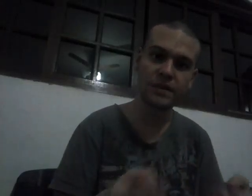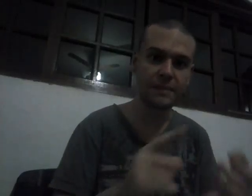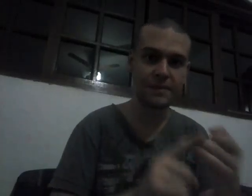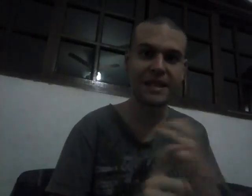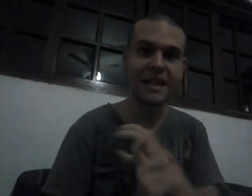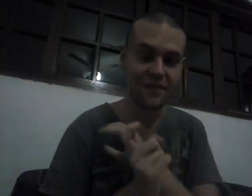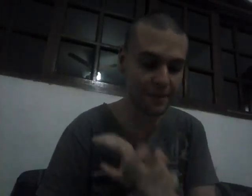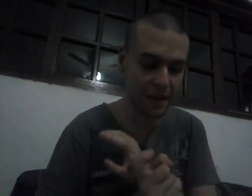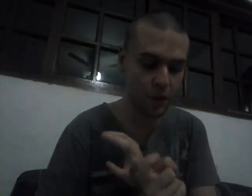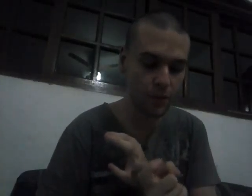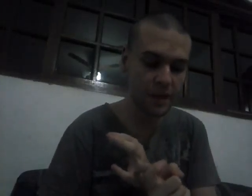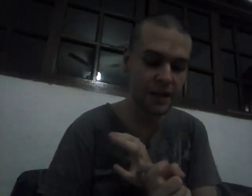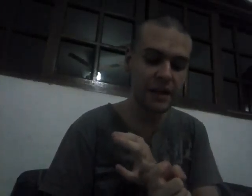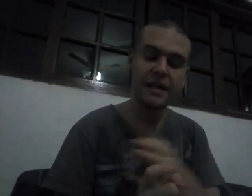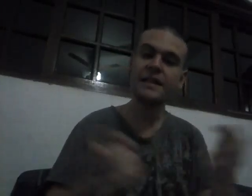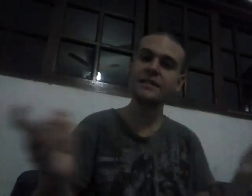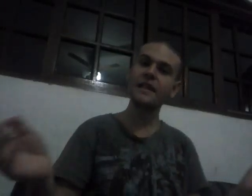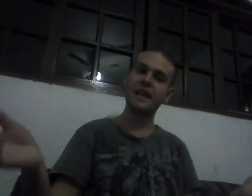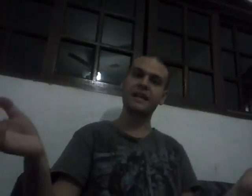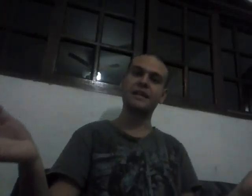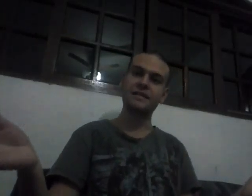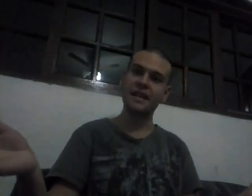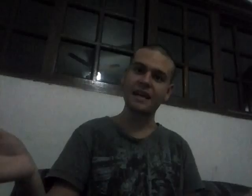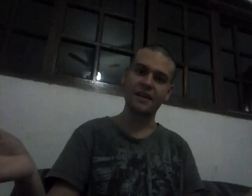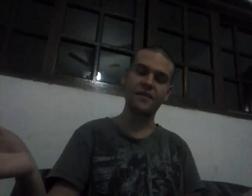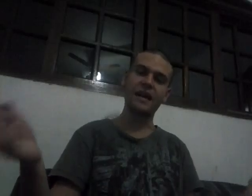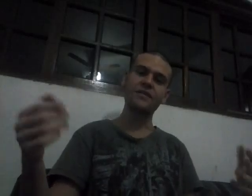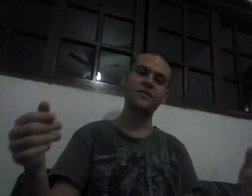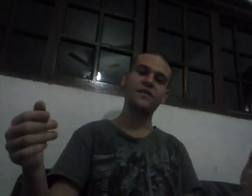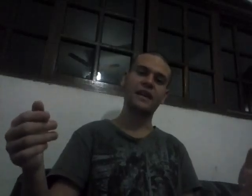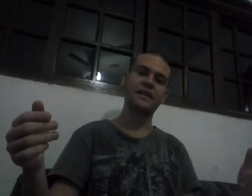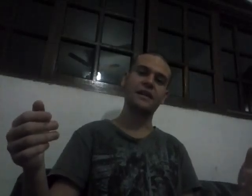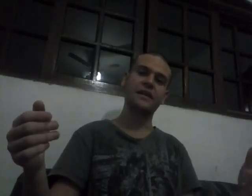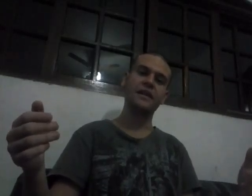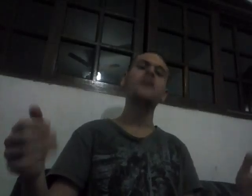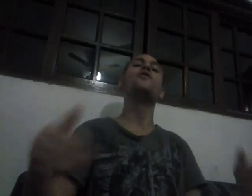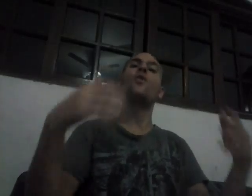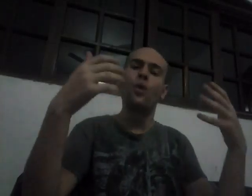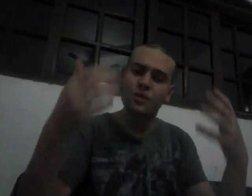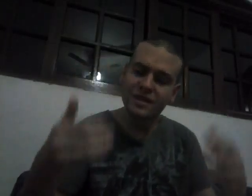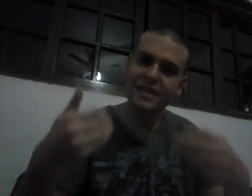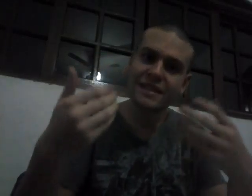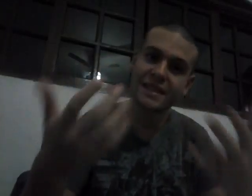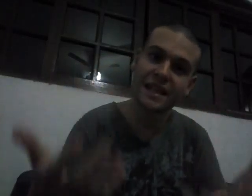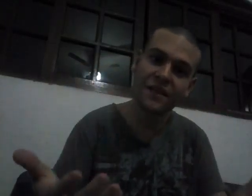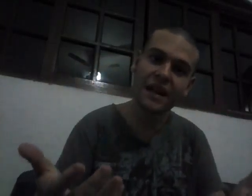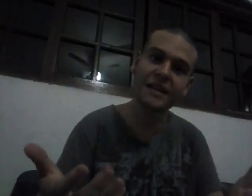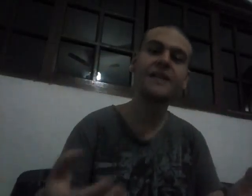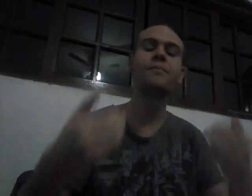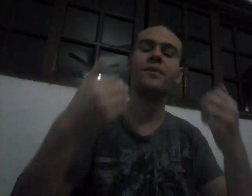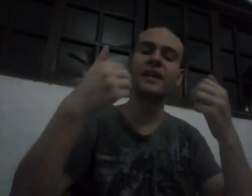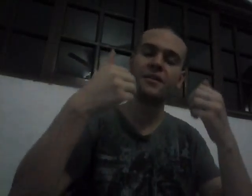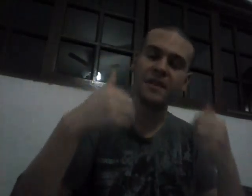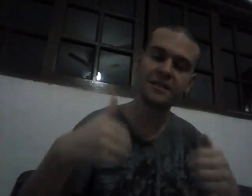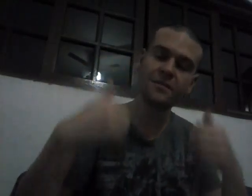sabemos que ela é verbal. E será que ela é falada ou não falada? Com certeza que ela é falada. Porque do mesmo